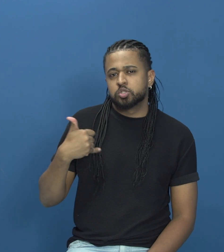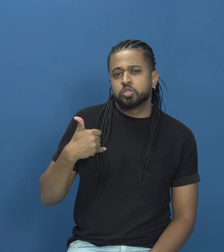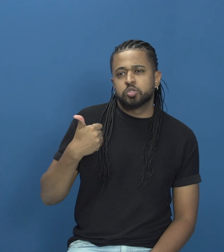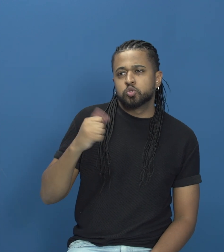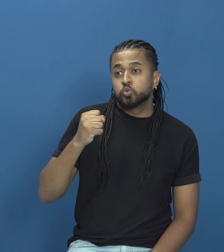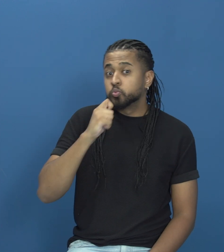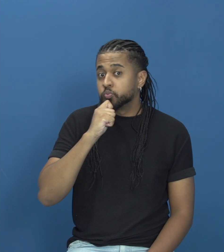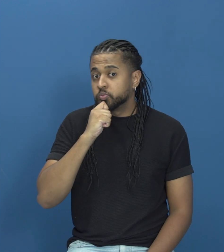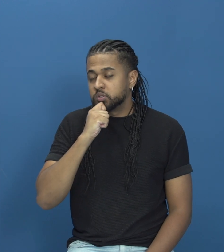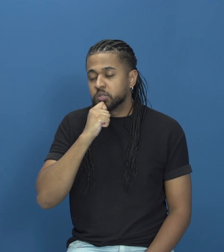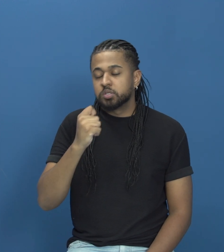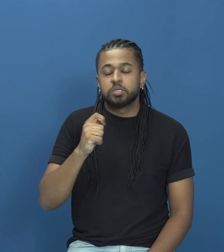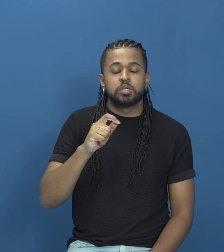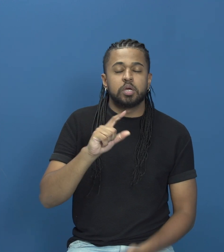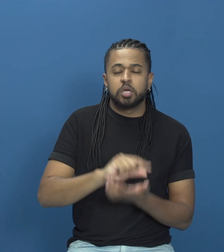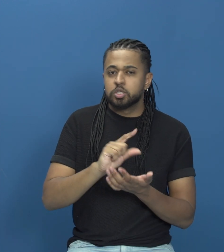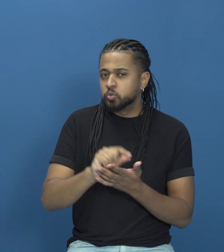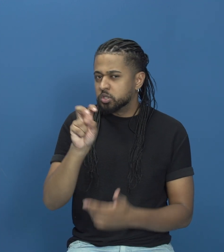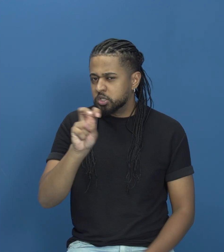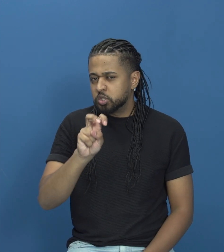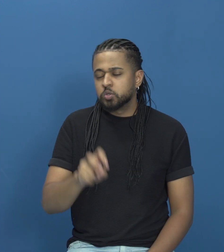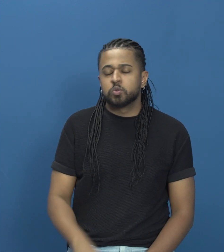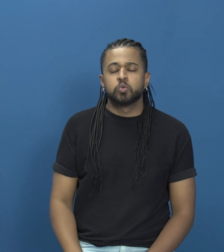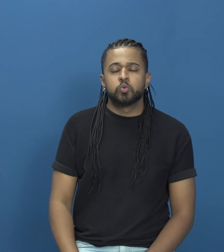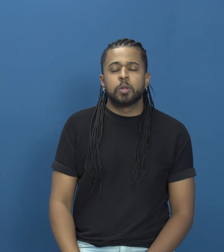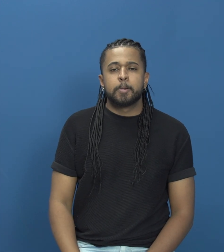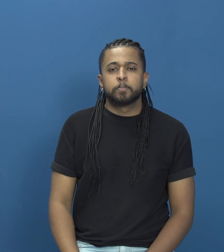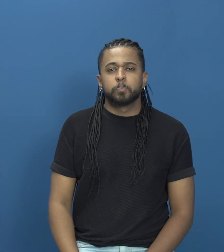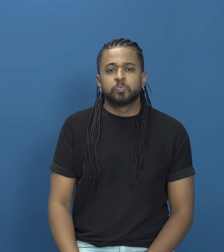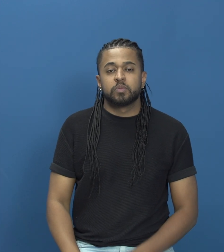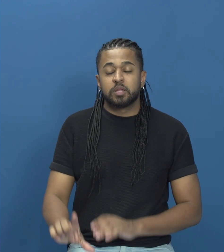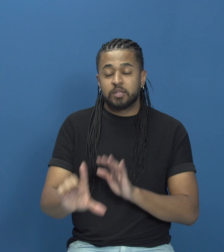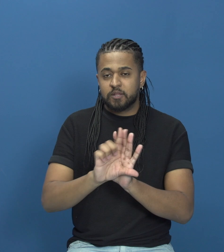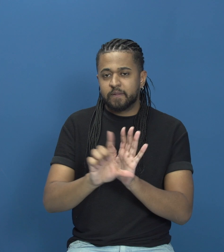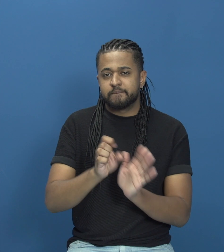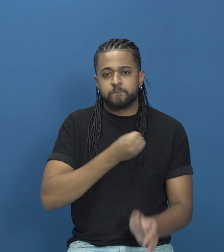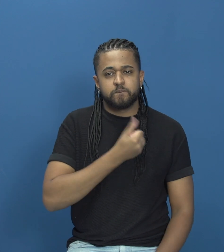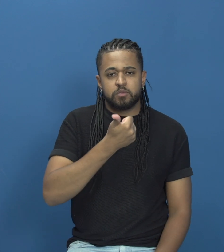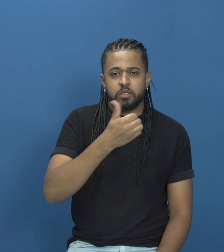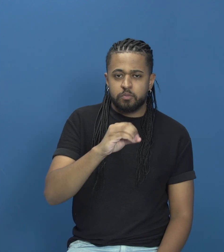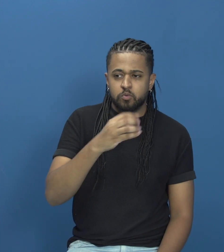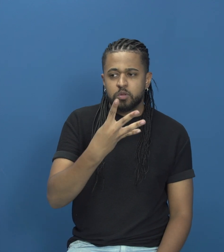pelos motivos expostos no artigo 5º, parágrafo único, da Lei nº